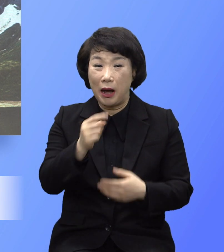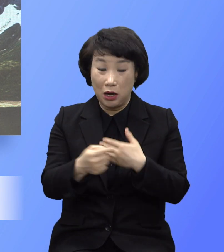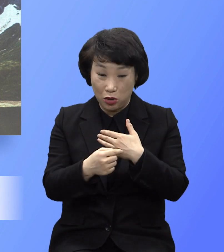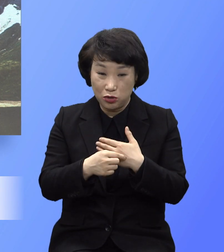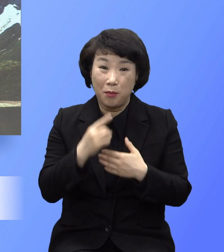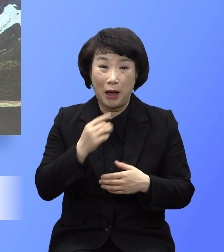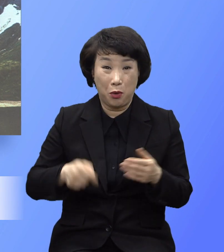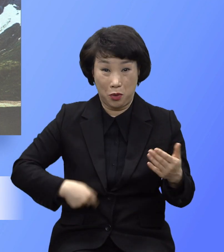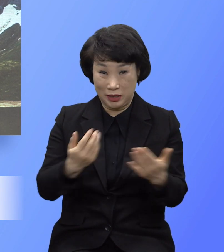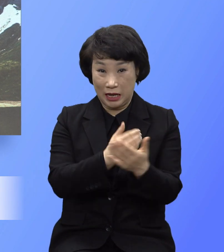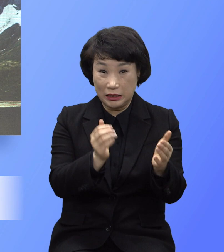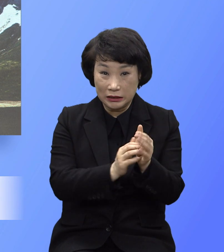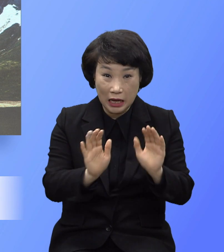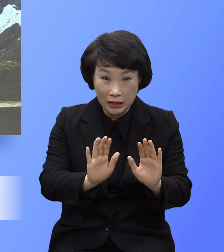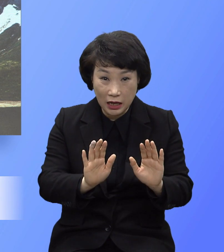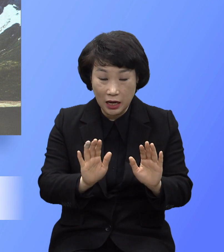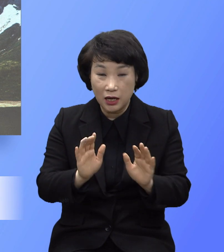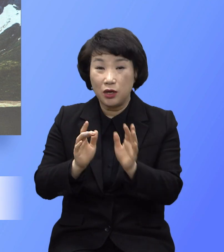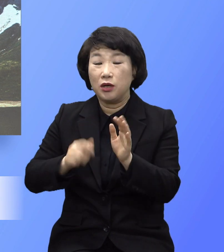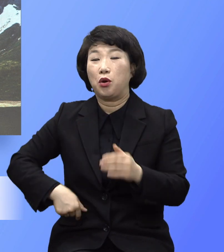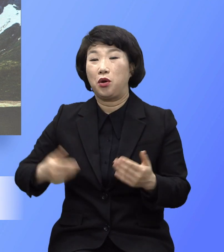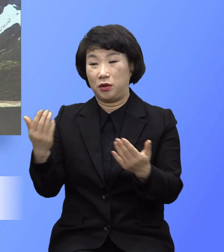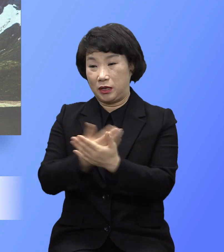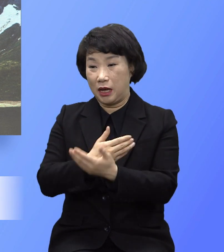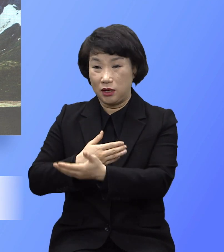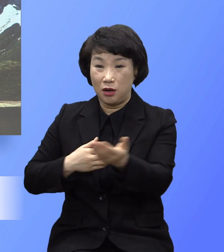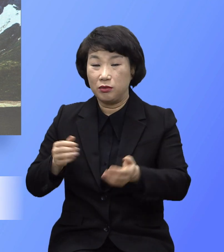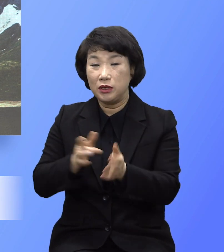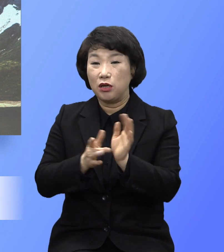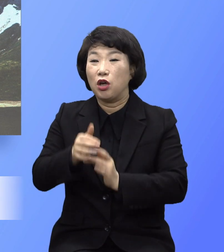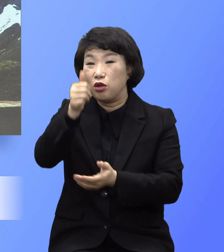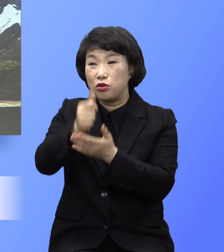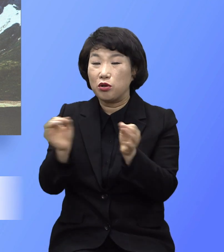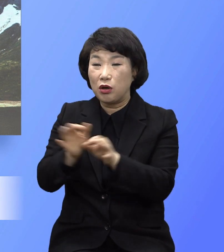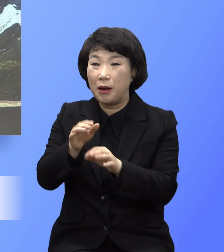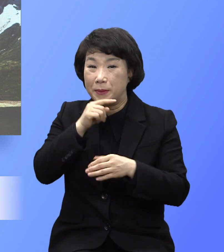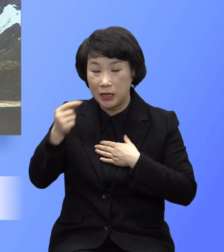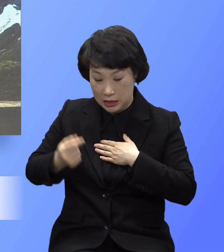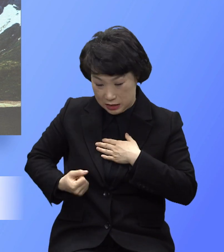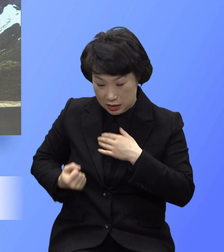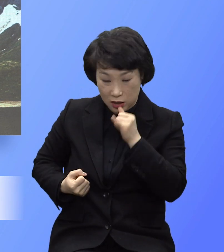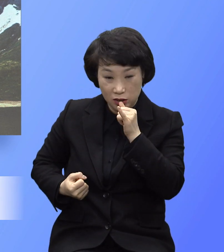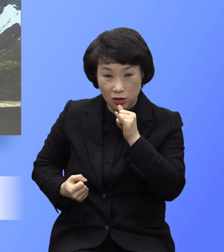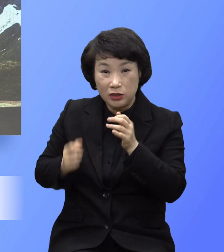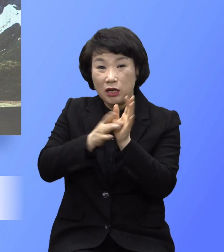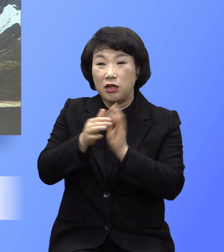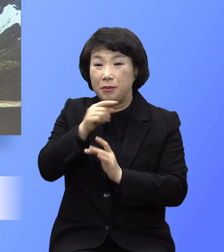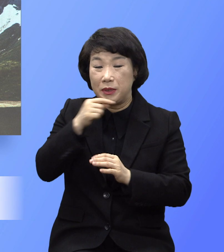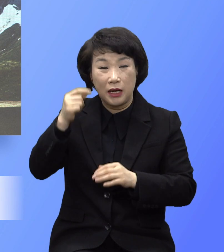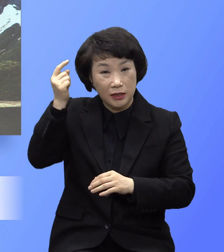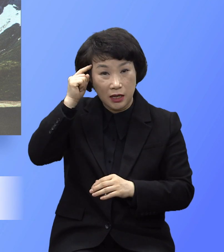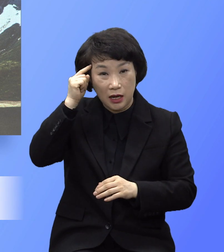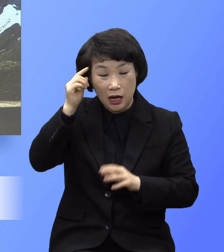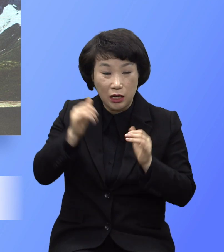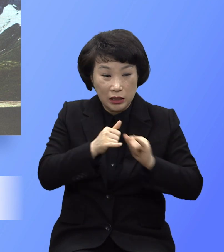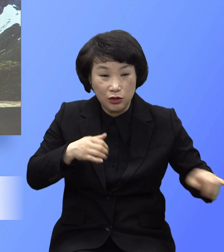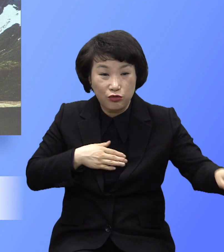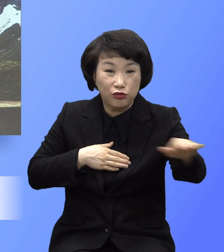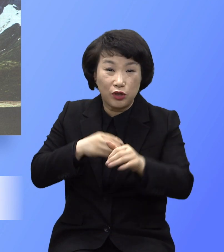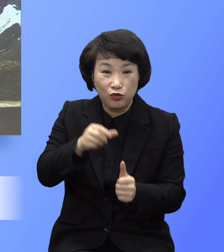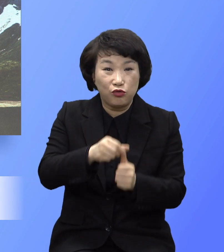자는 반드시 예수 속죄의 피가 여러분 속에 있으며 그 피의 정신은 인류 구원의